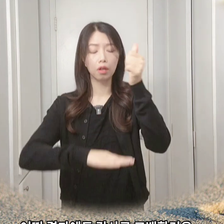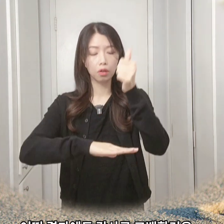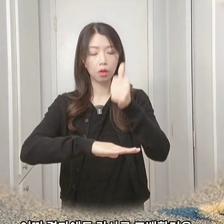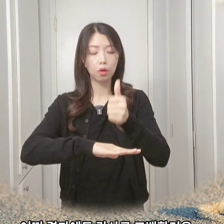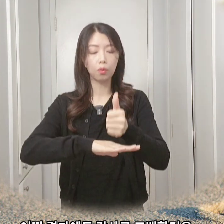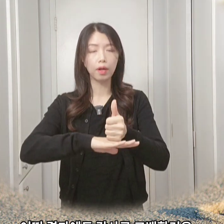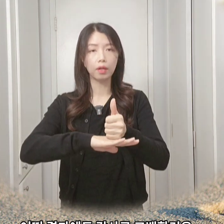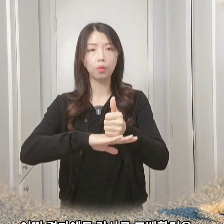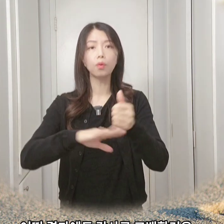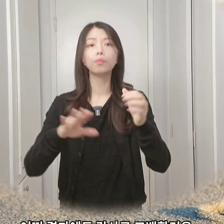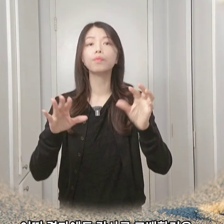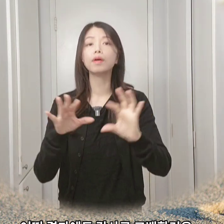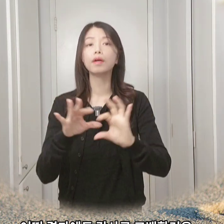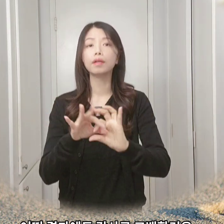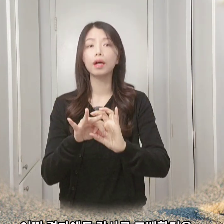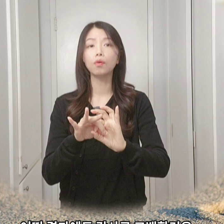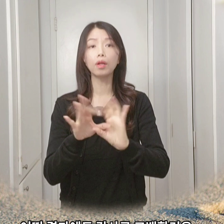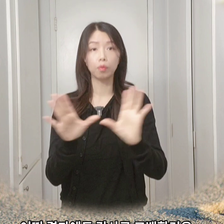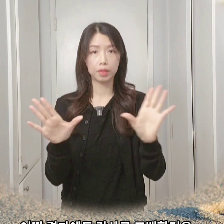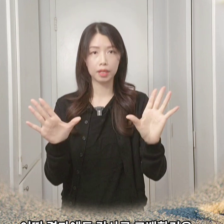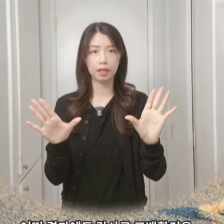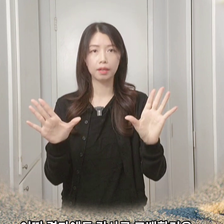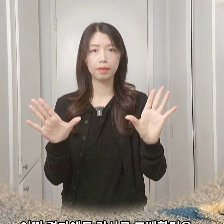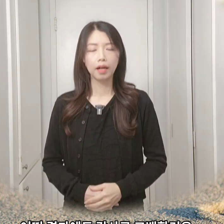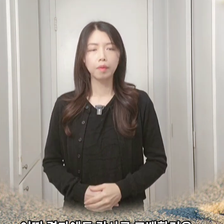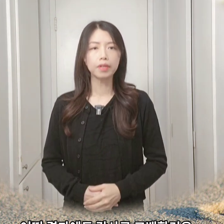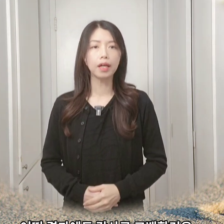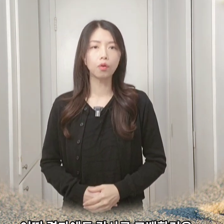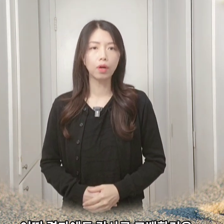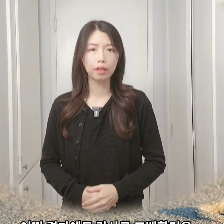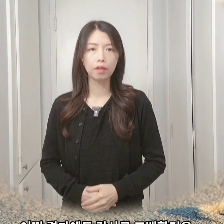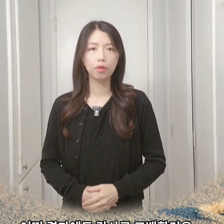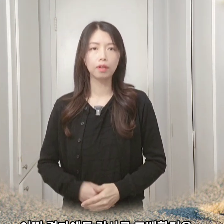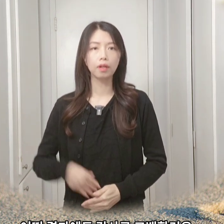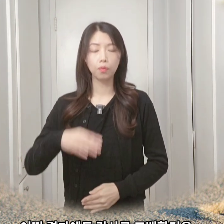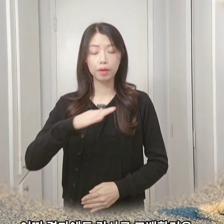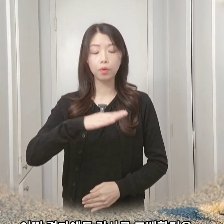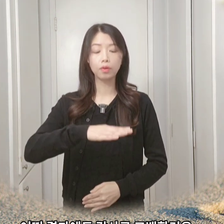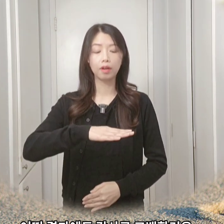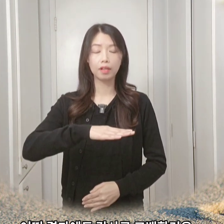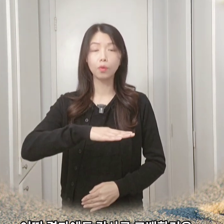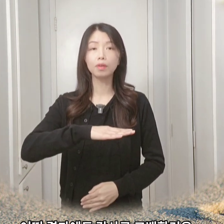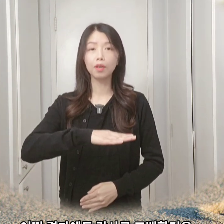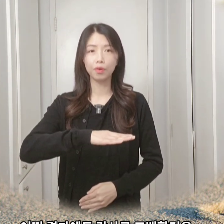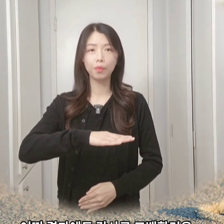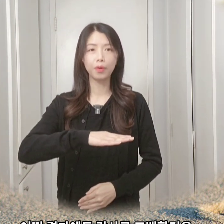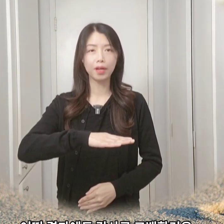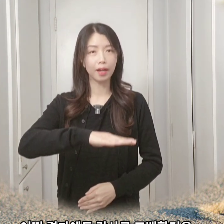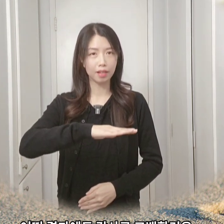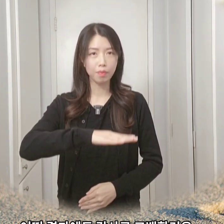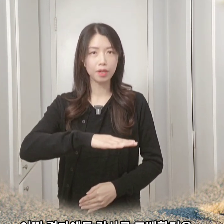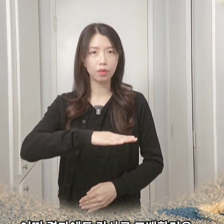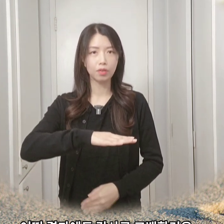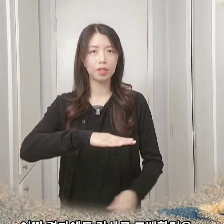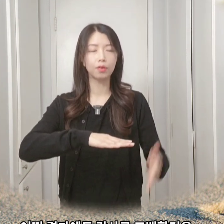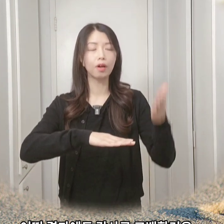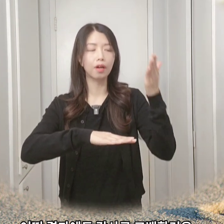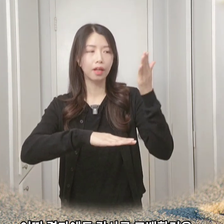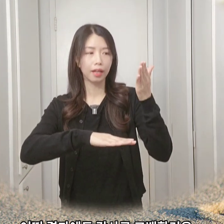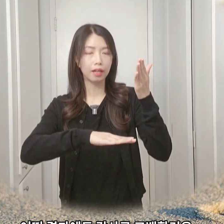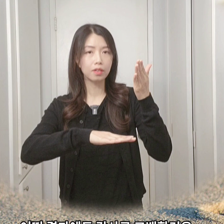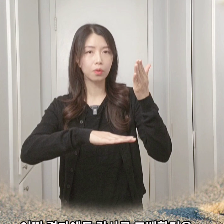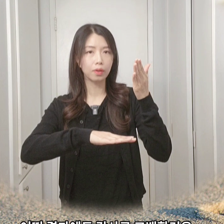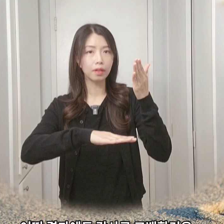어떤 결과에도 상관없이. 감사라고 한 뜻의 수어는 왼손이 이렇게 손등이 위로 보이게 가슴 위에